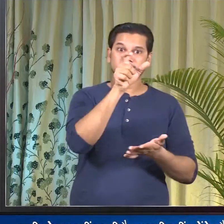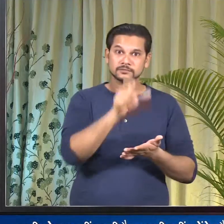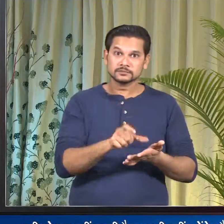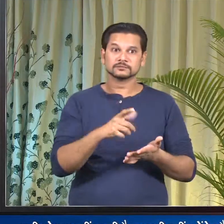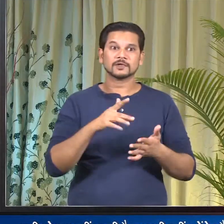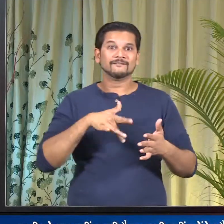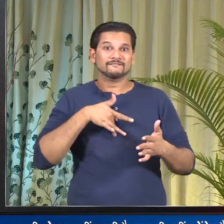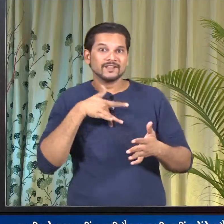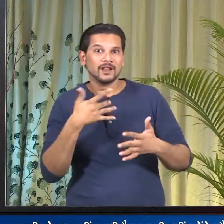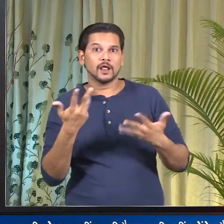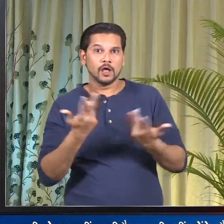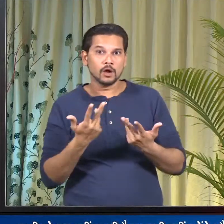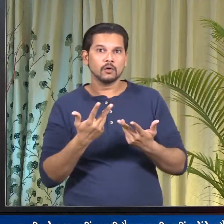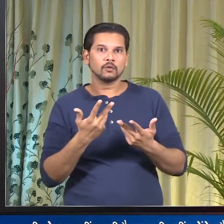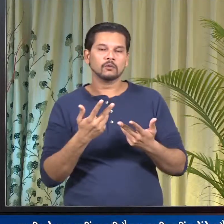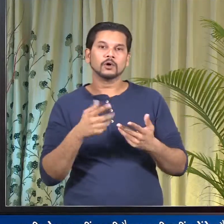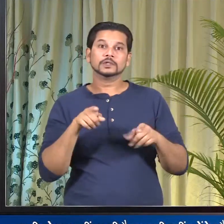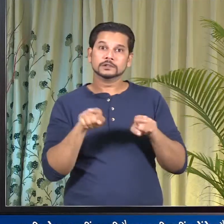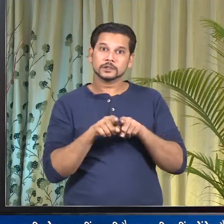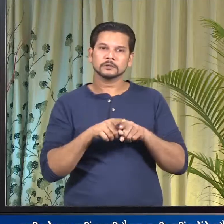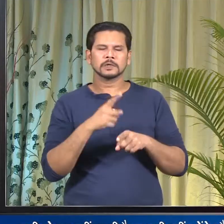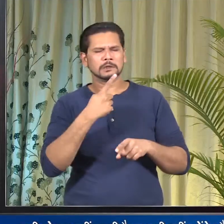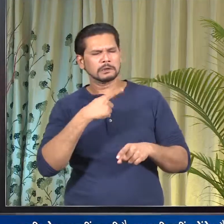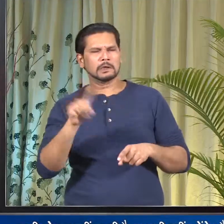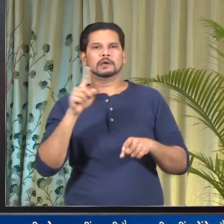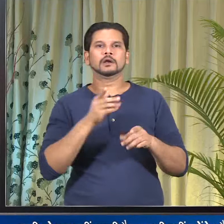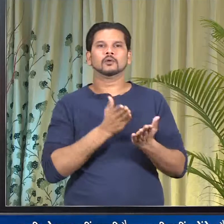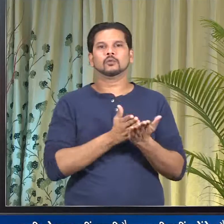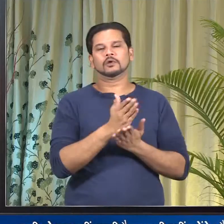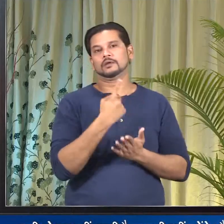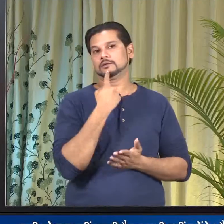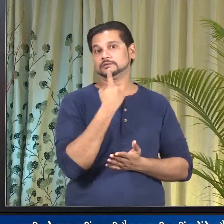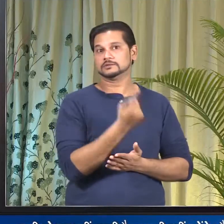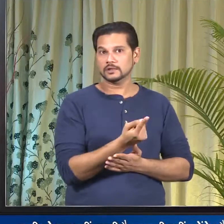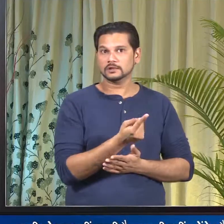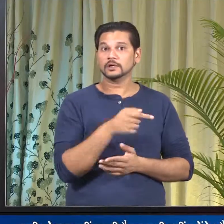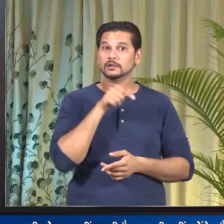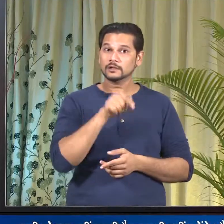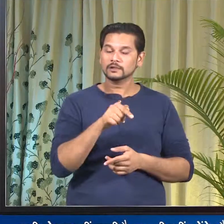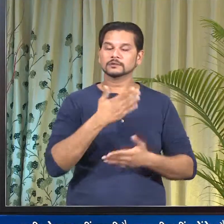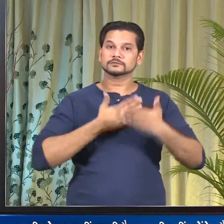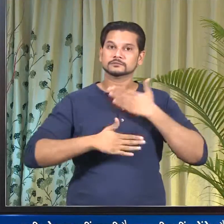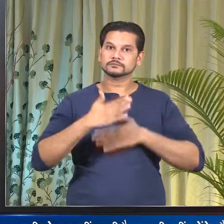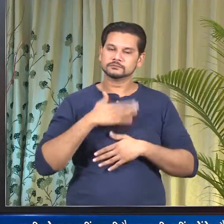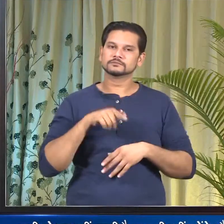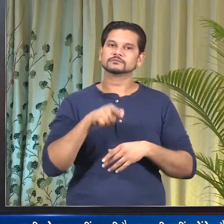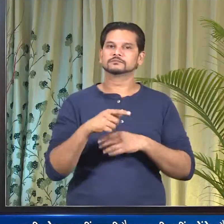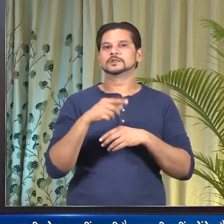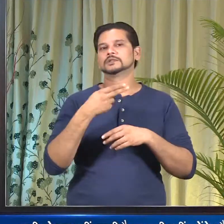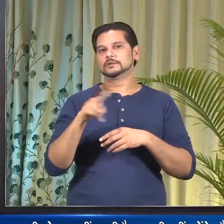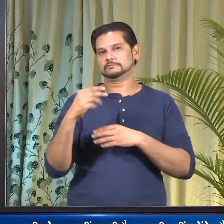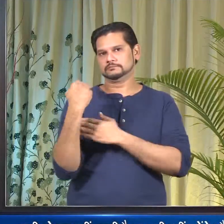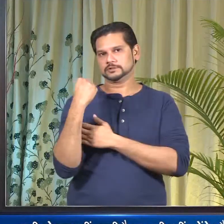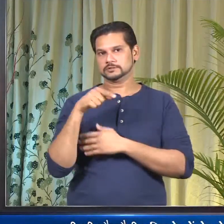भाव से कहनी है उस भाव से ही हम उसे कहते हैं इसको समाने की शक्ति कहा जाता है